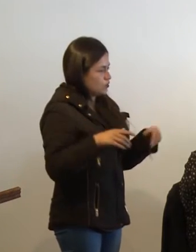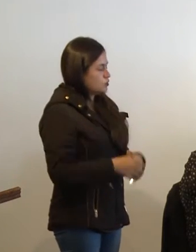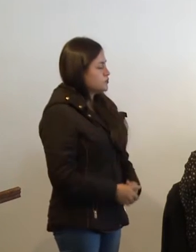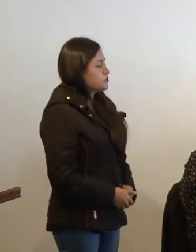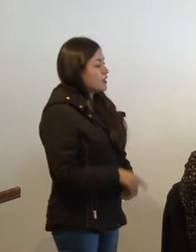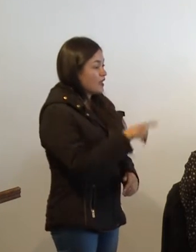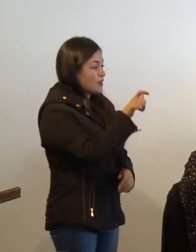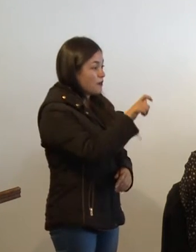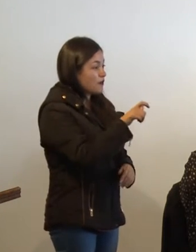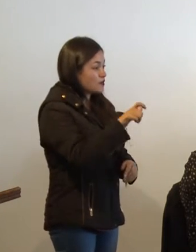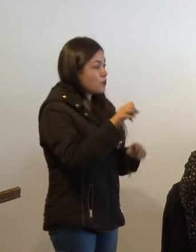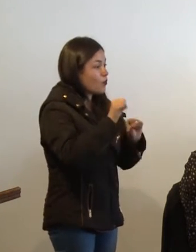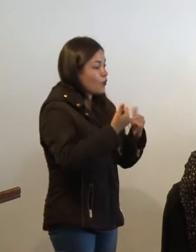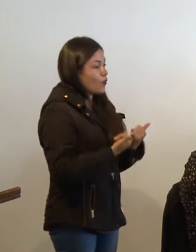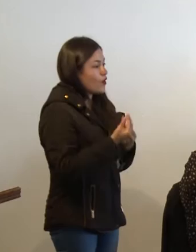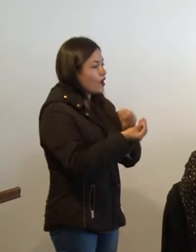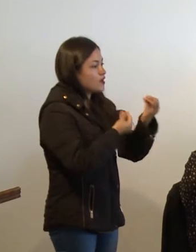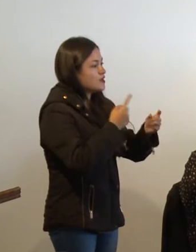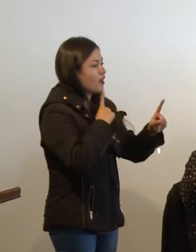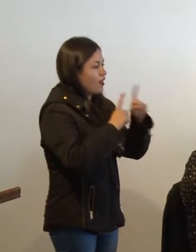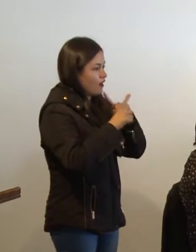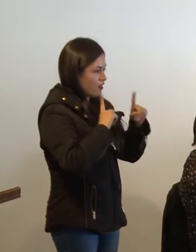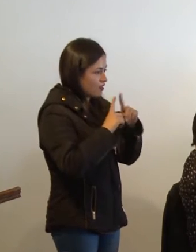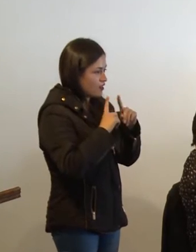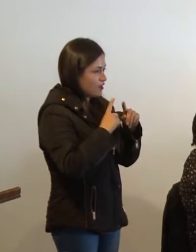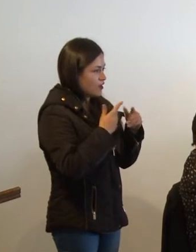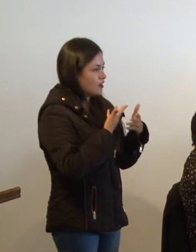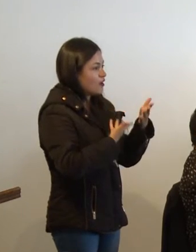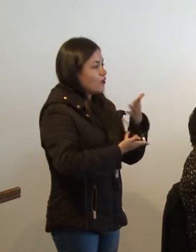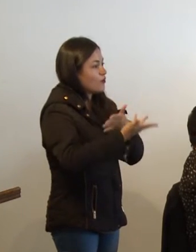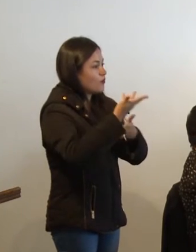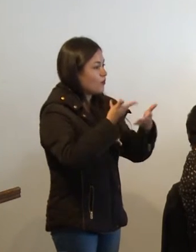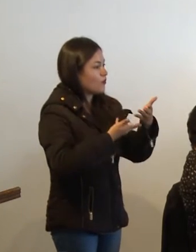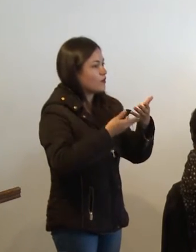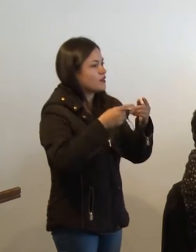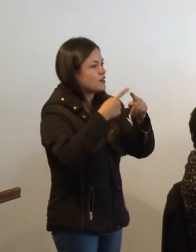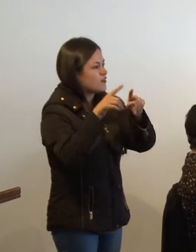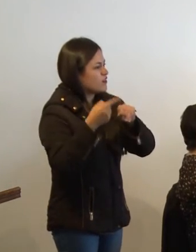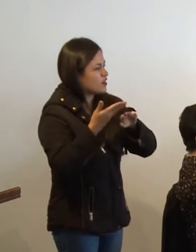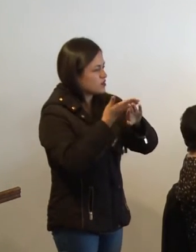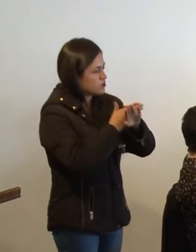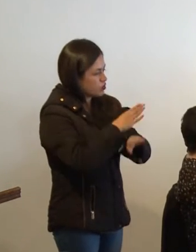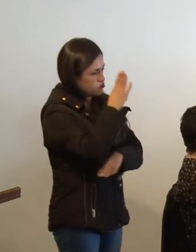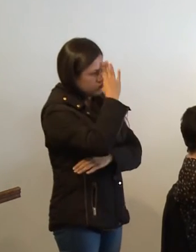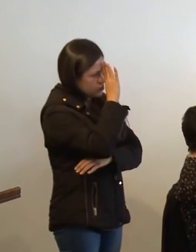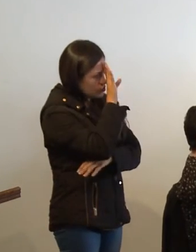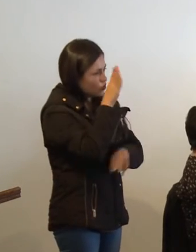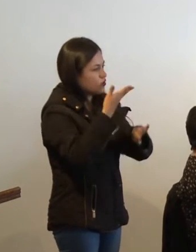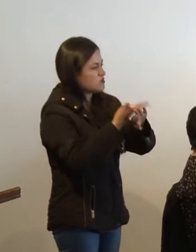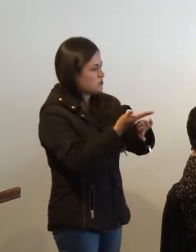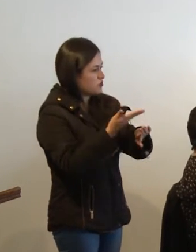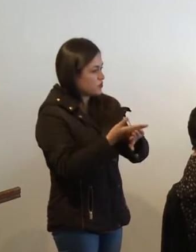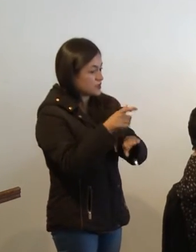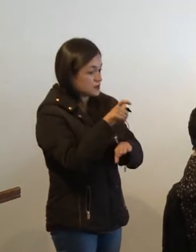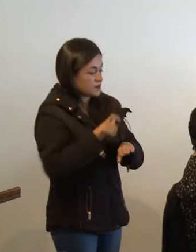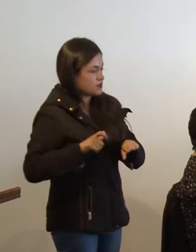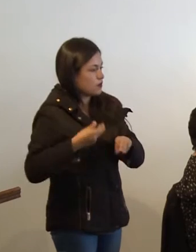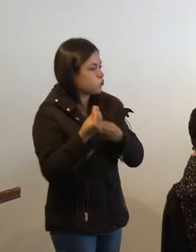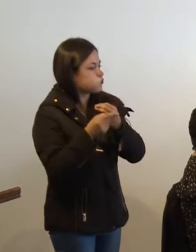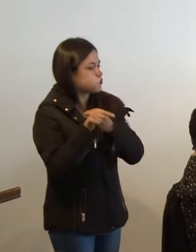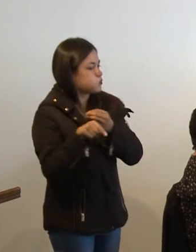que nos permitiera hacer un diálogo en la medida en que recogen muchas de las inquietudes y han hecho unas propuestas y unas